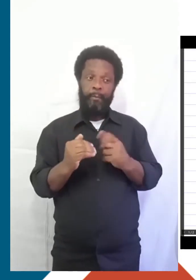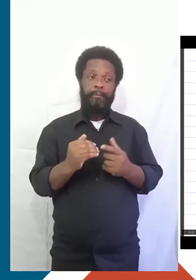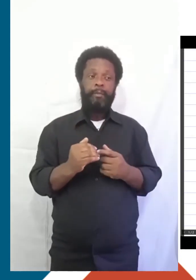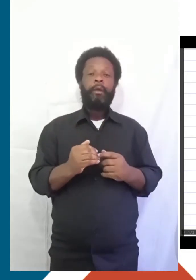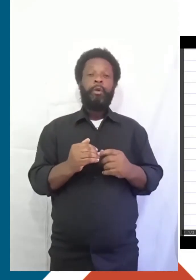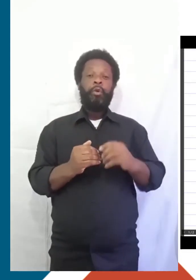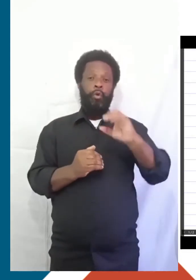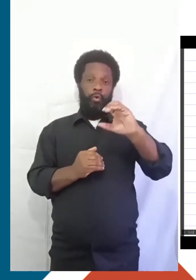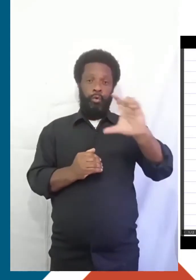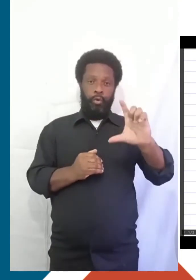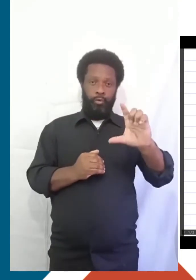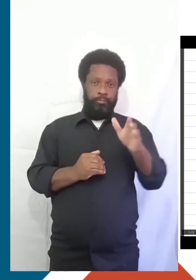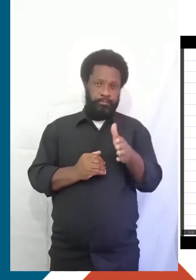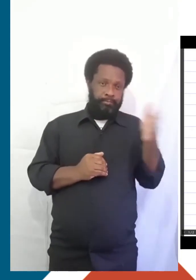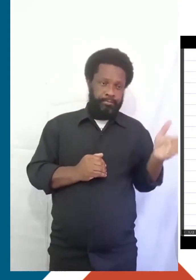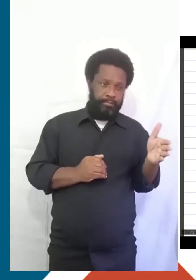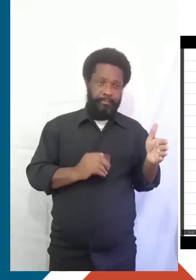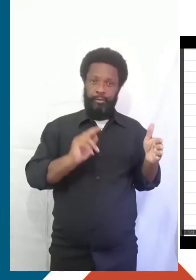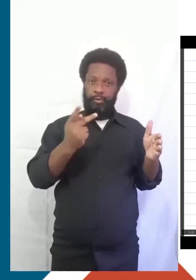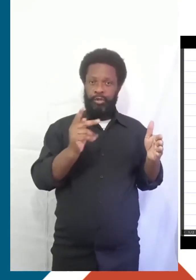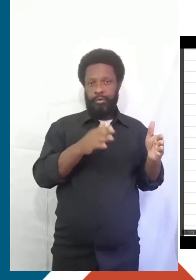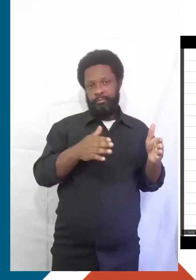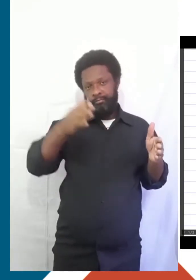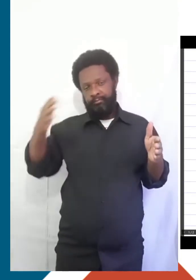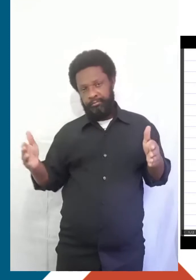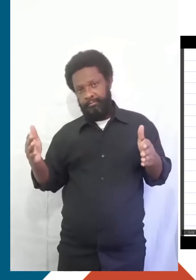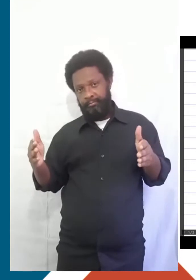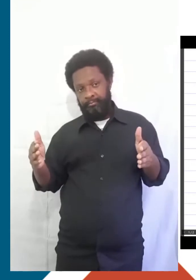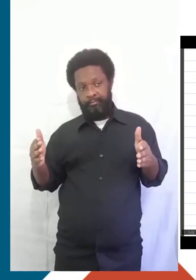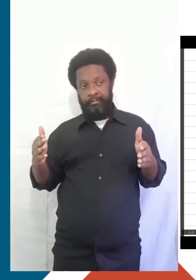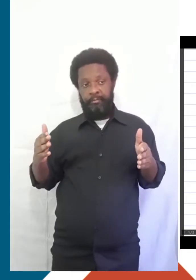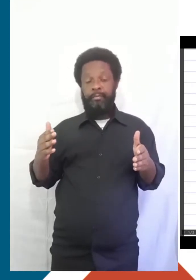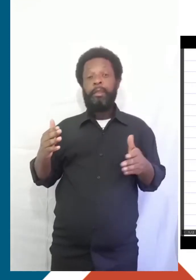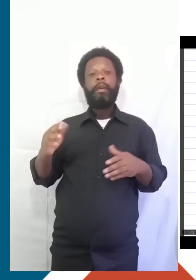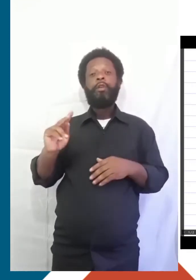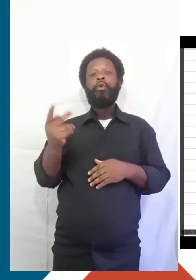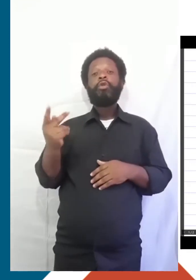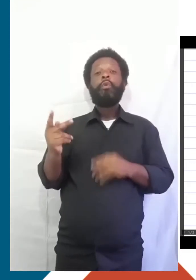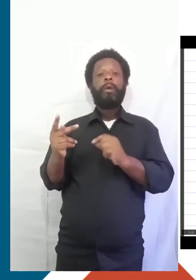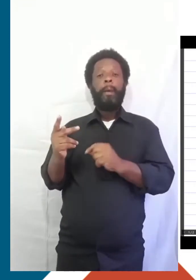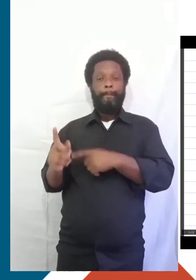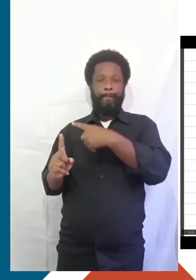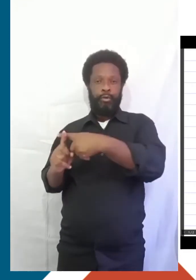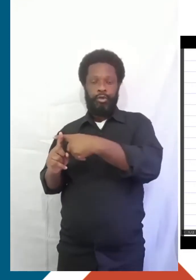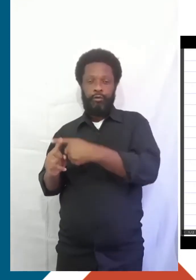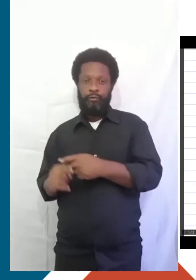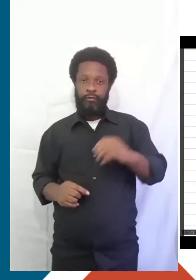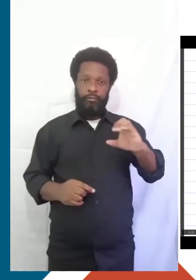ó. O cloro desse lado e um hidrogênio desse outro. Hidrogênio com um